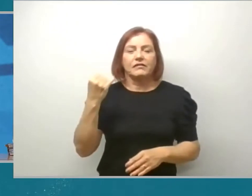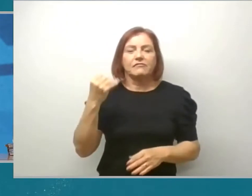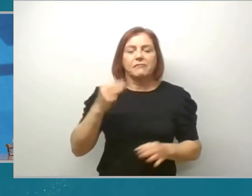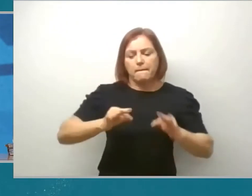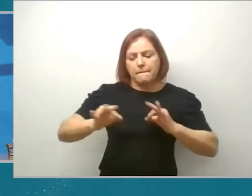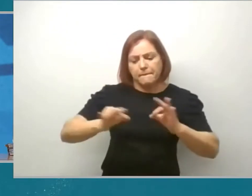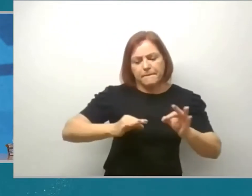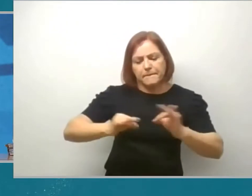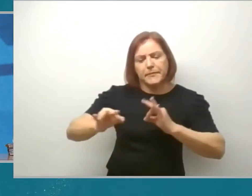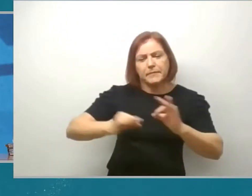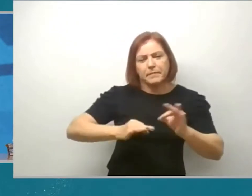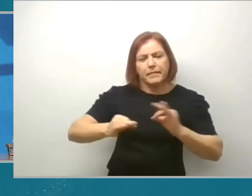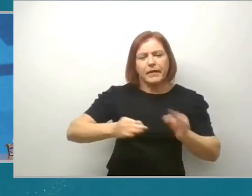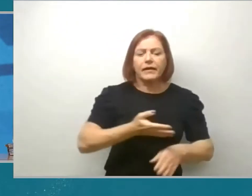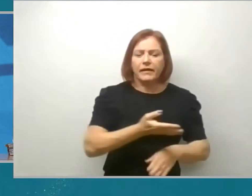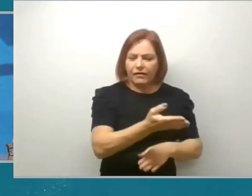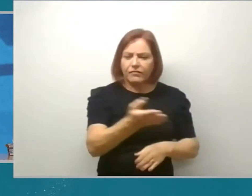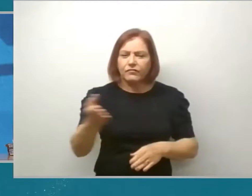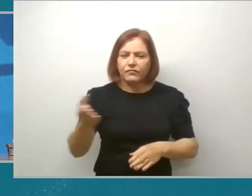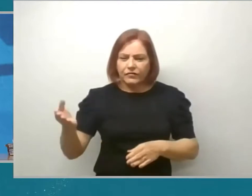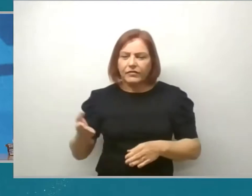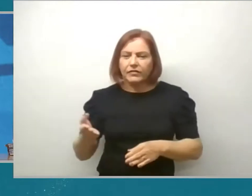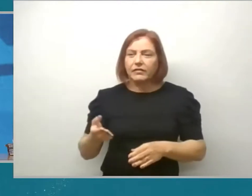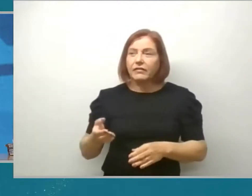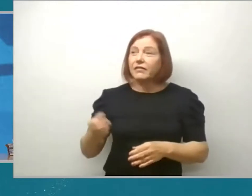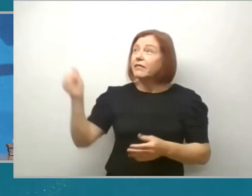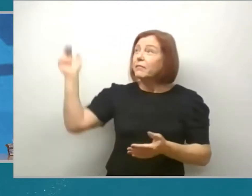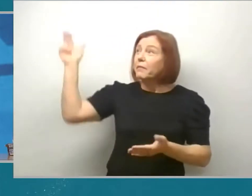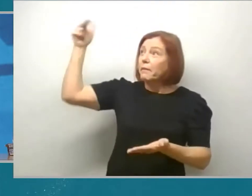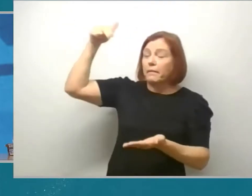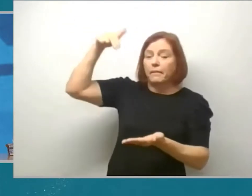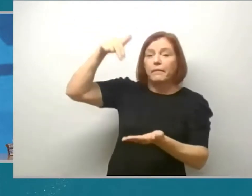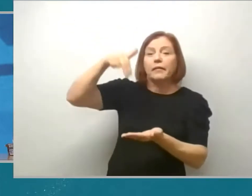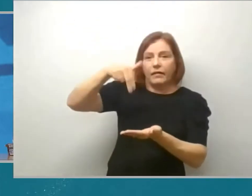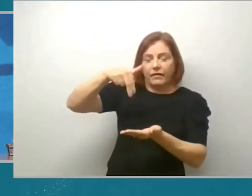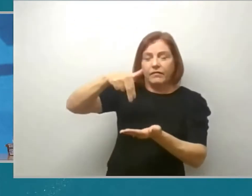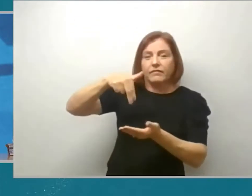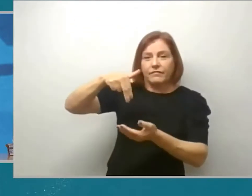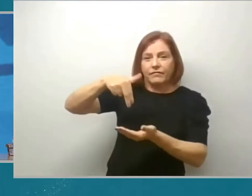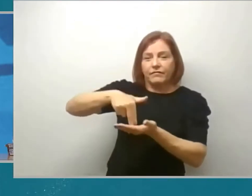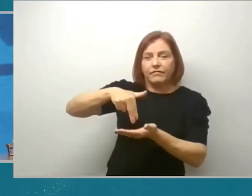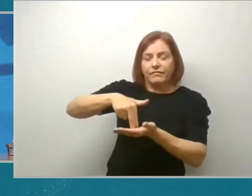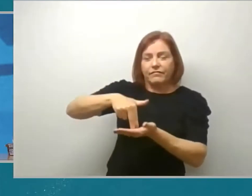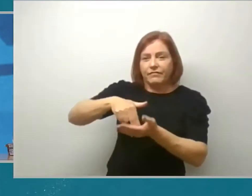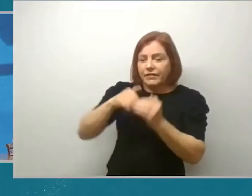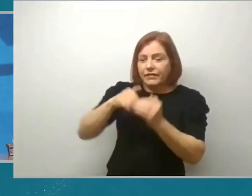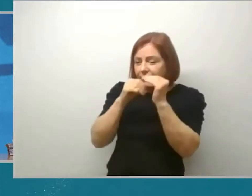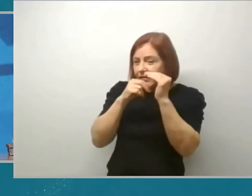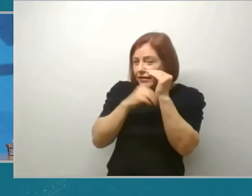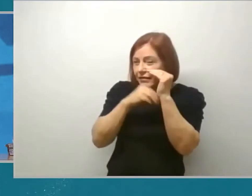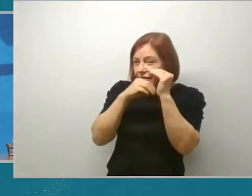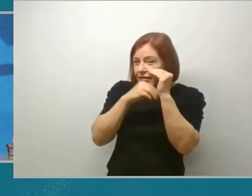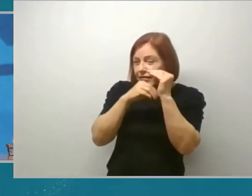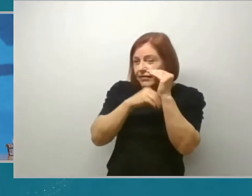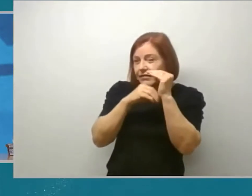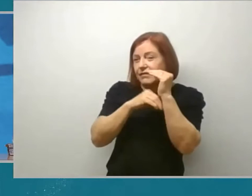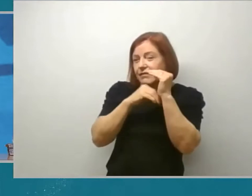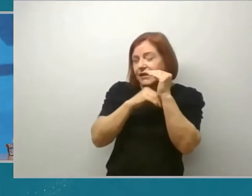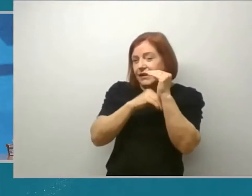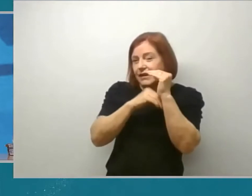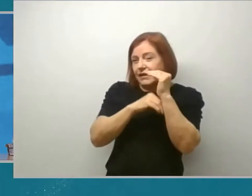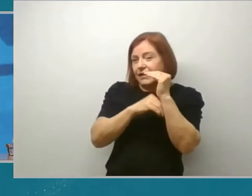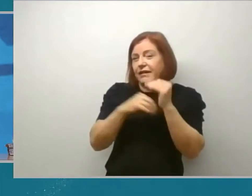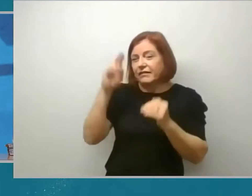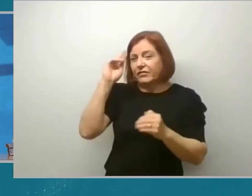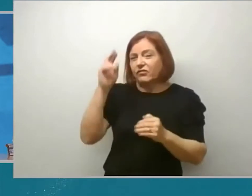a vinda secreta do Senhor. Ó, Senhor, não é para preparar-nos para a vinda pública do